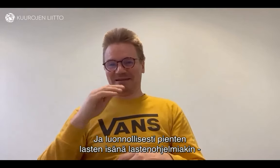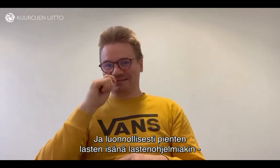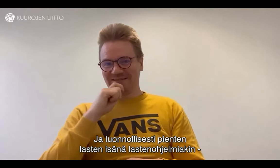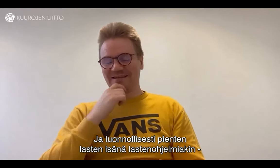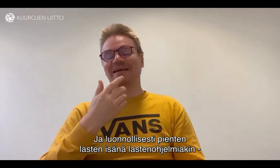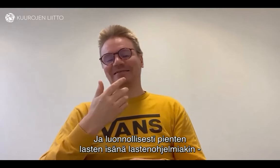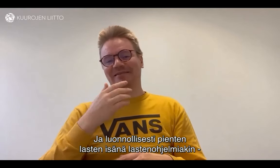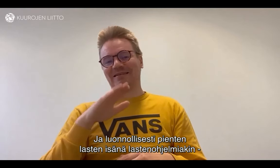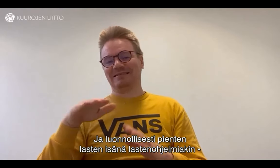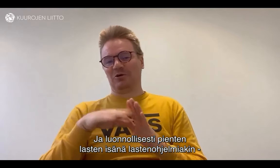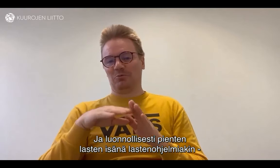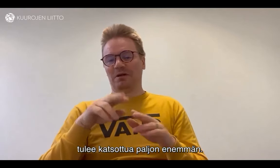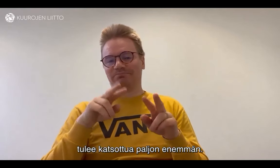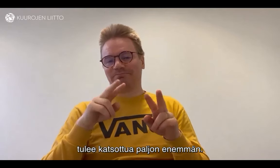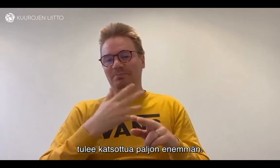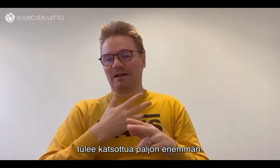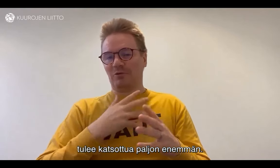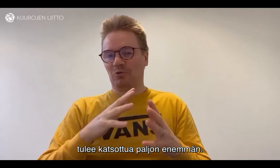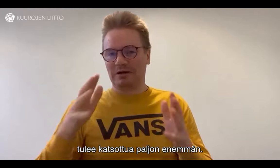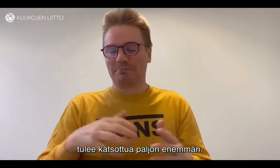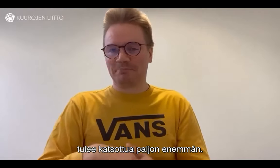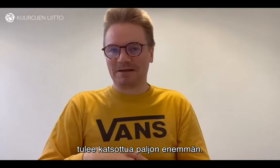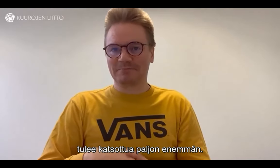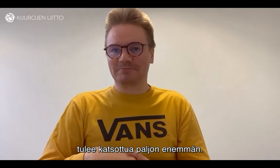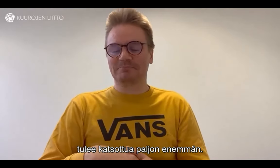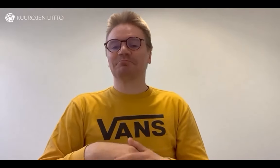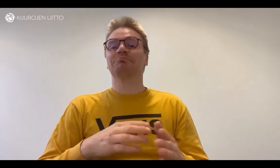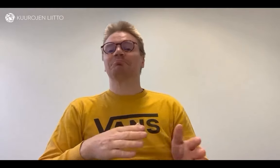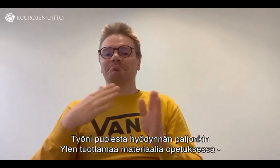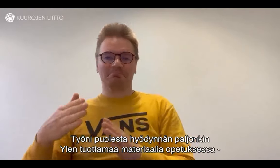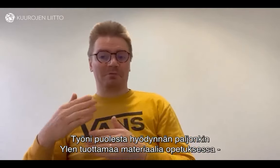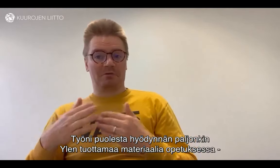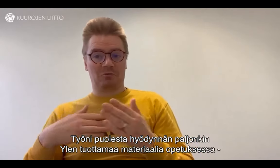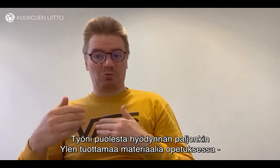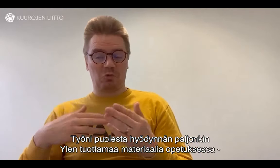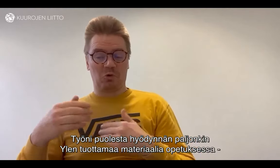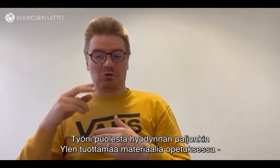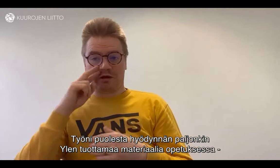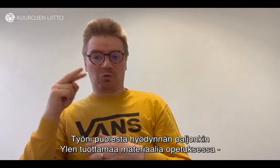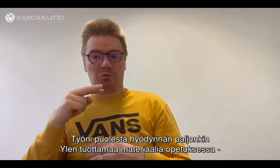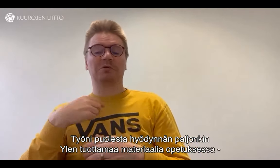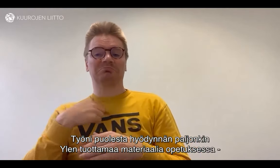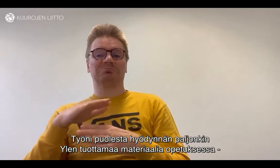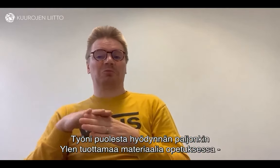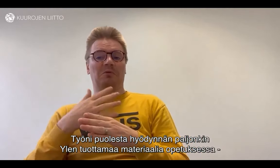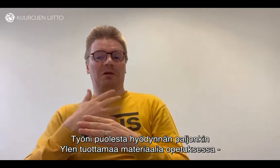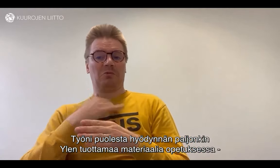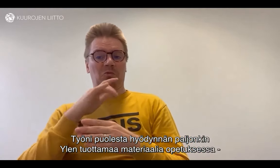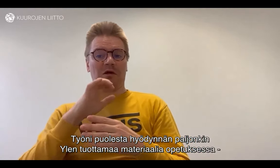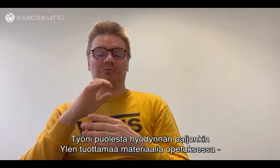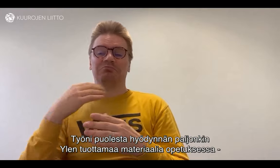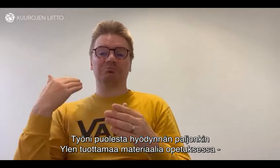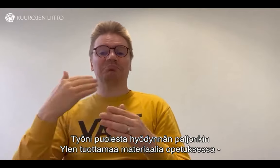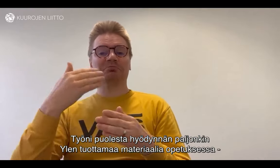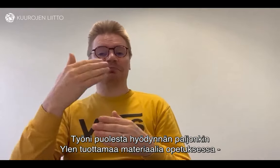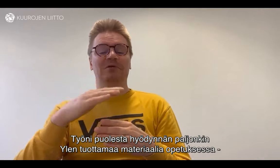myös uutiset ja luonnollisesti pienten lasten isänä lastenohjelmiakin. Tulee katsottua paljon enemmän. Työni